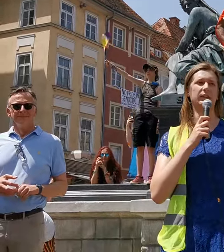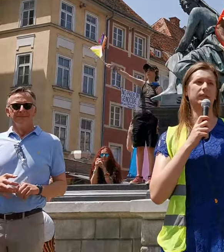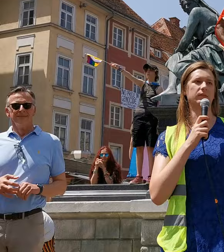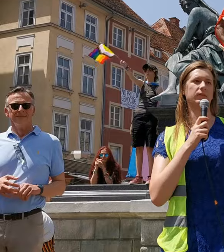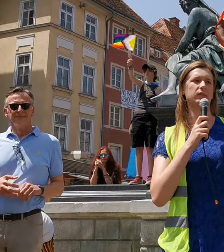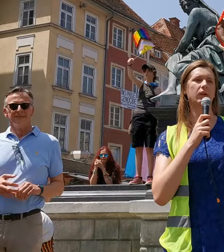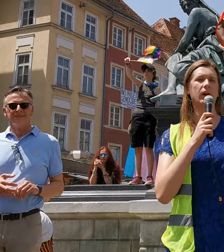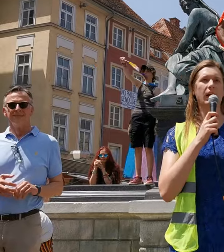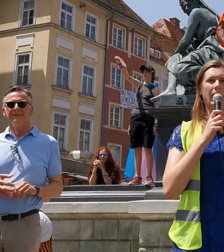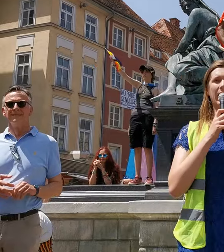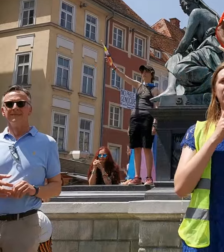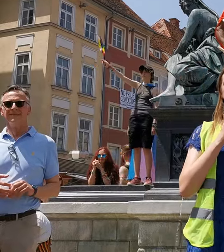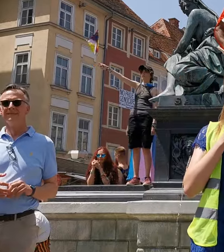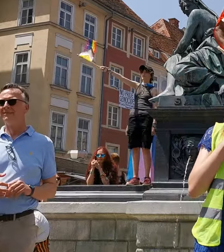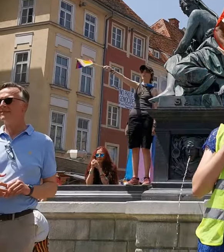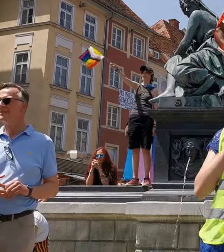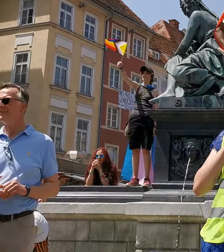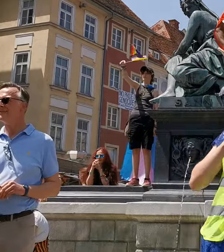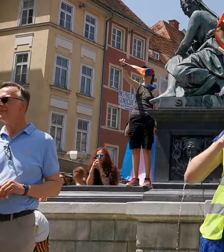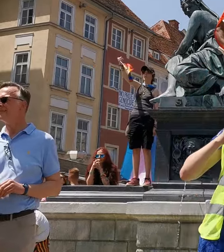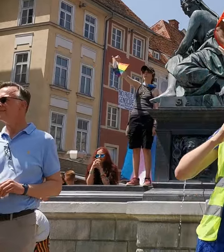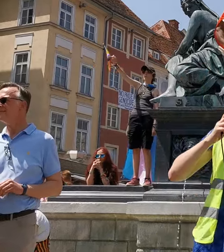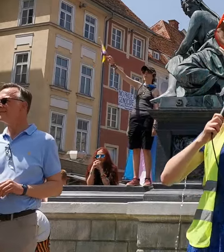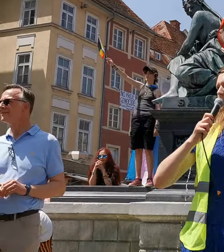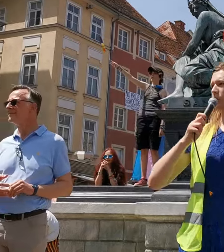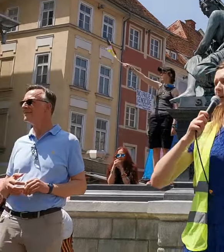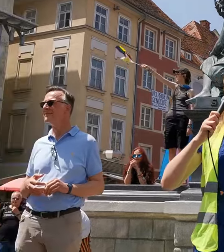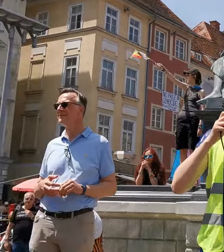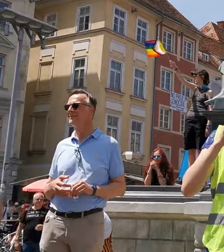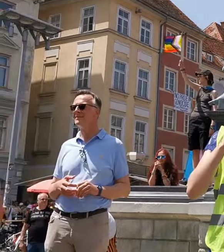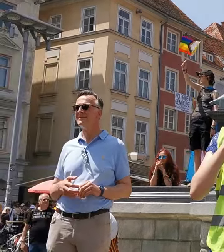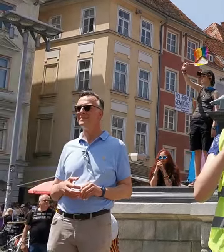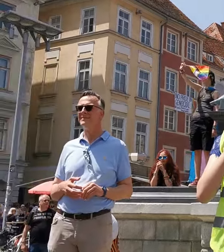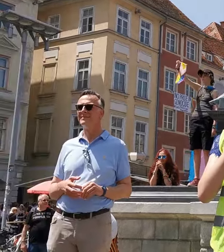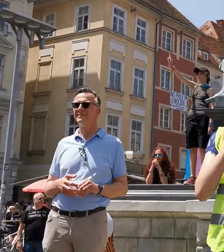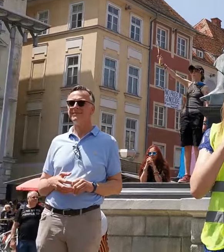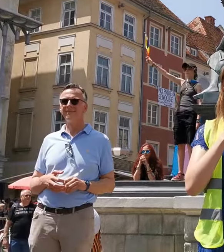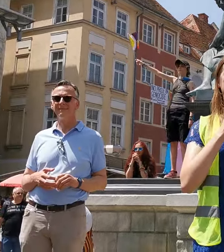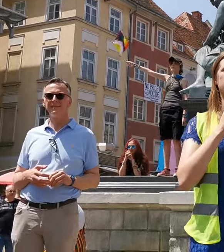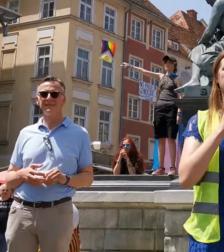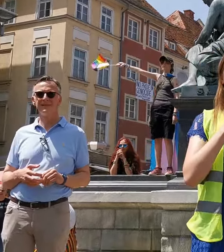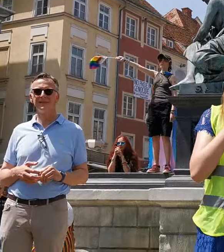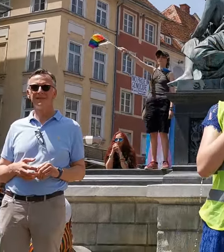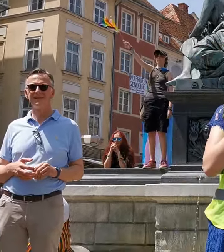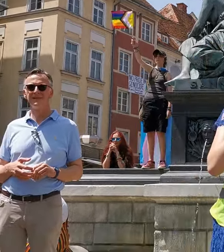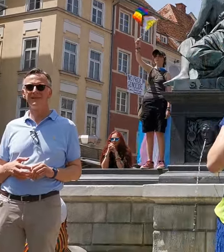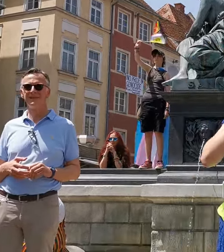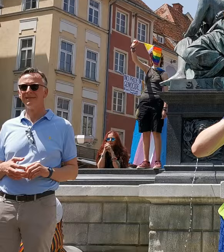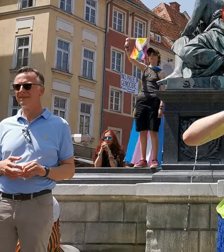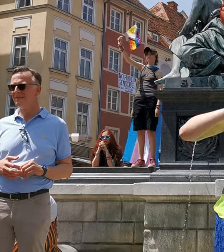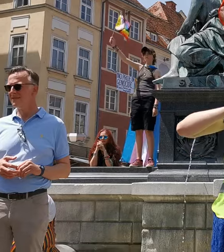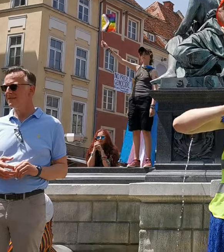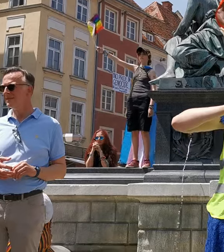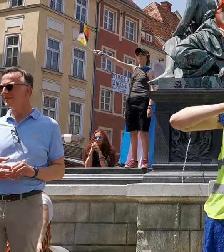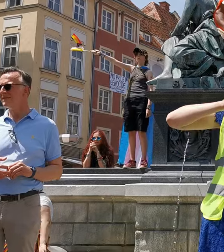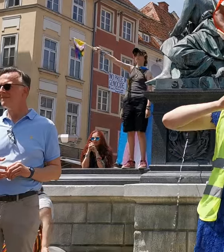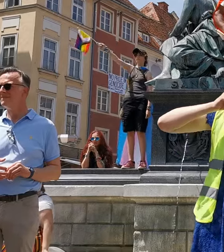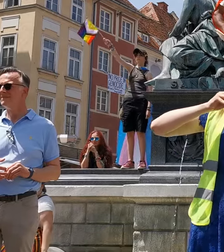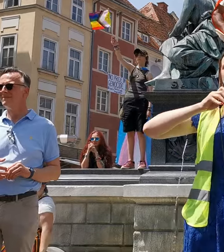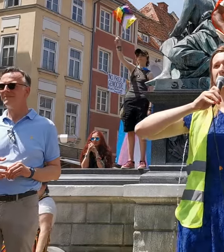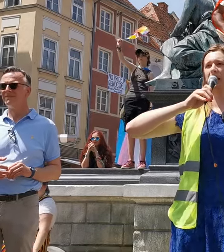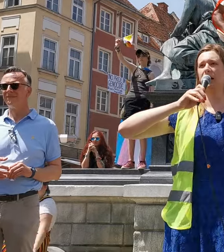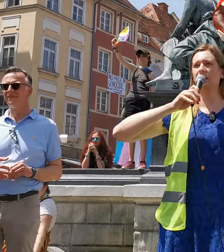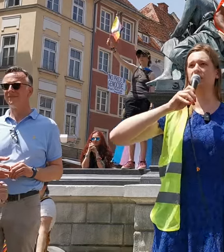zu vergessen. Allen voran das noch ausstehende Verbot der Konversionstherapie. Der einstimmige Beschluss